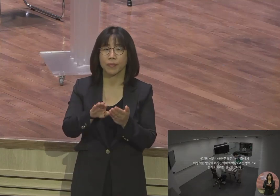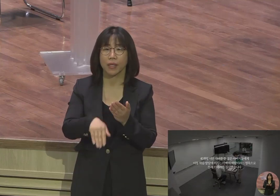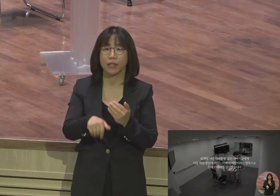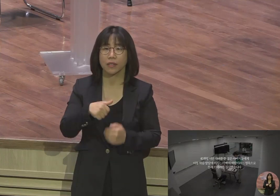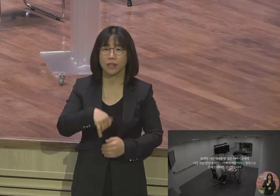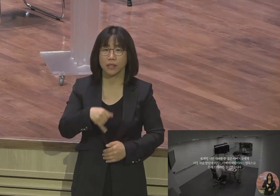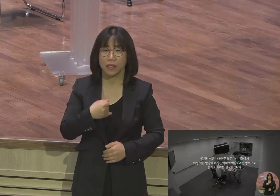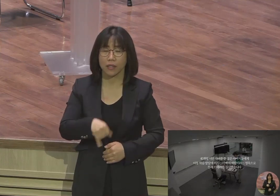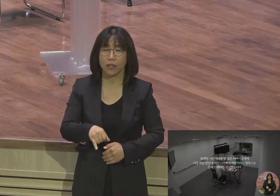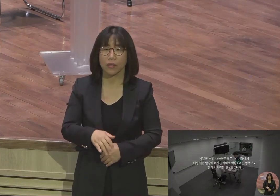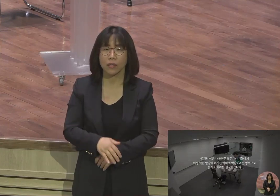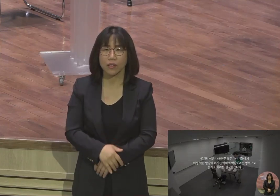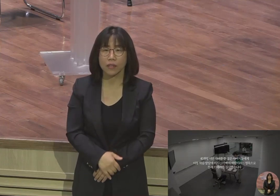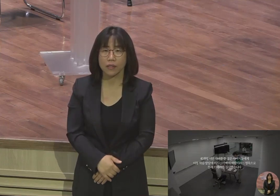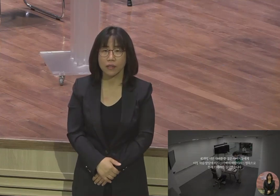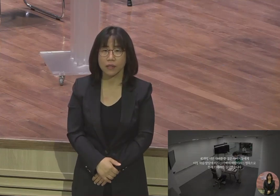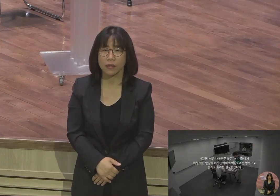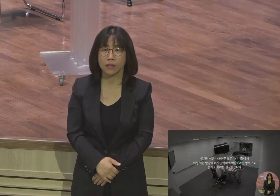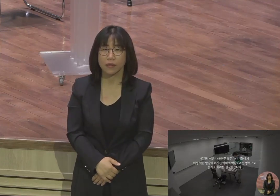음